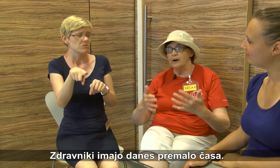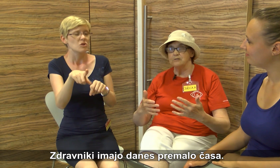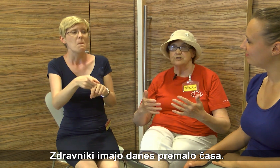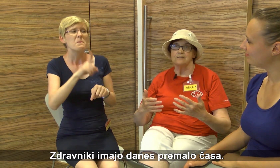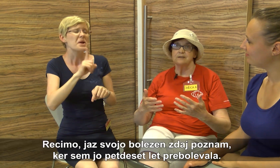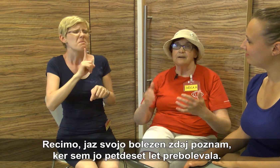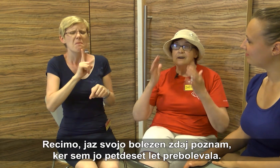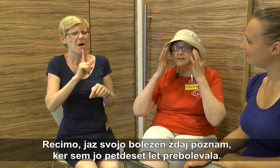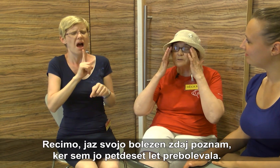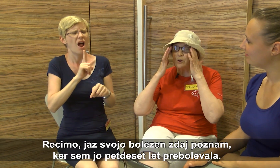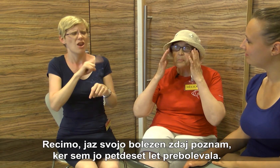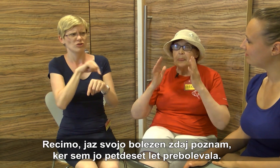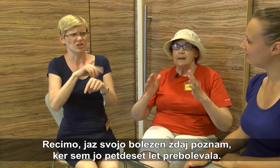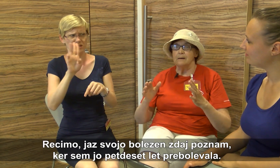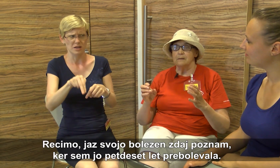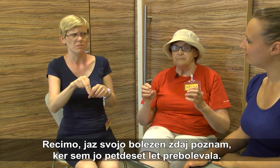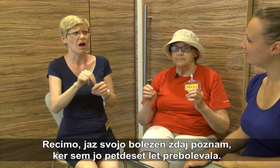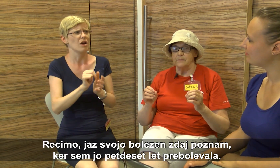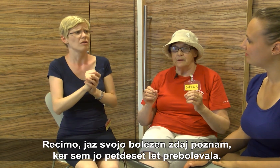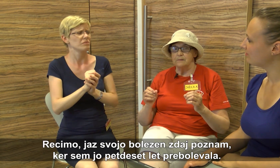премало моја часа. Рецимо,